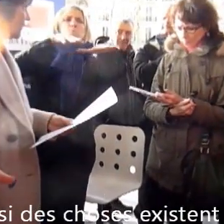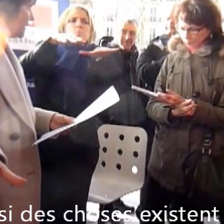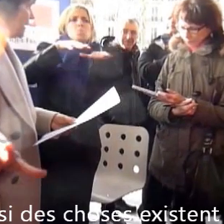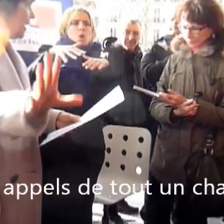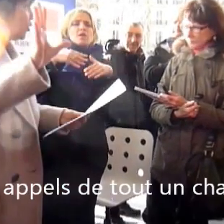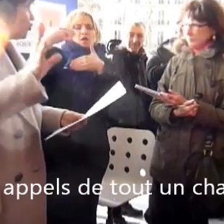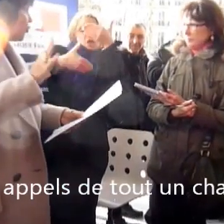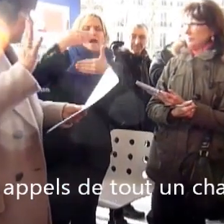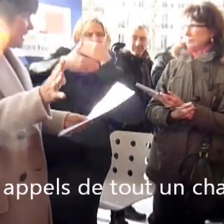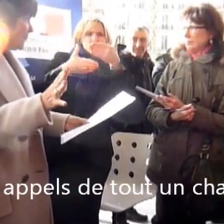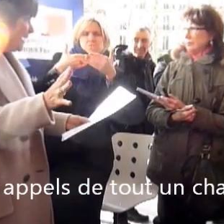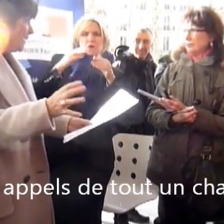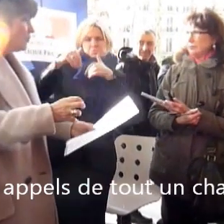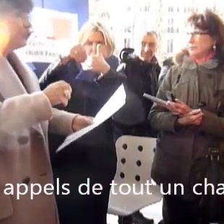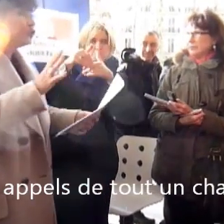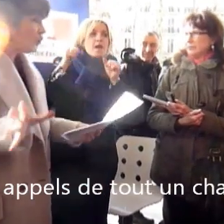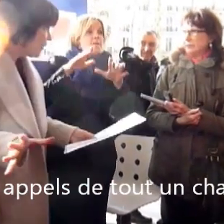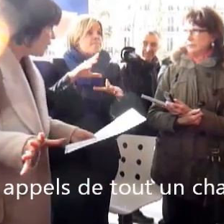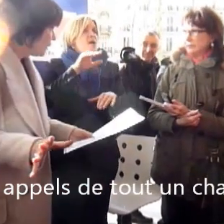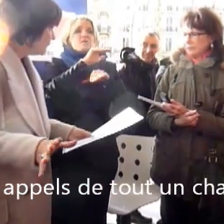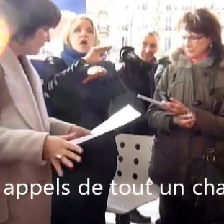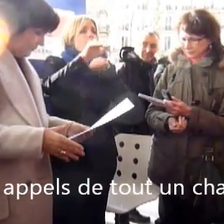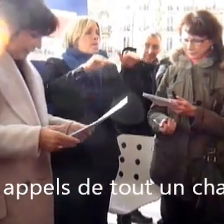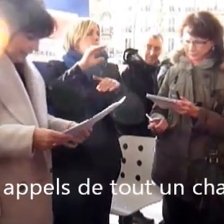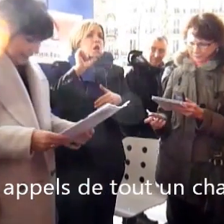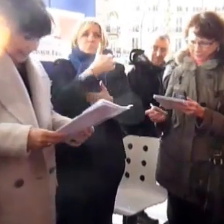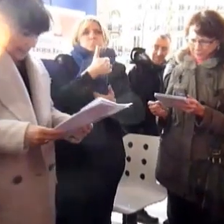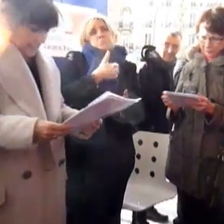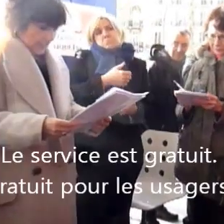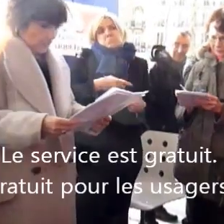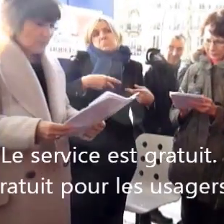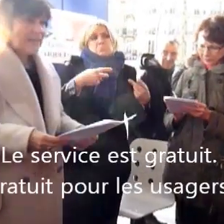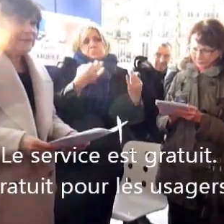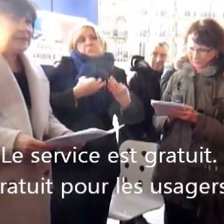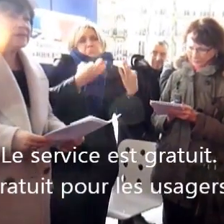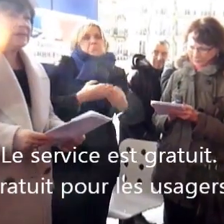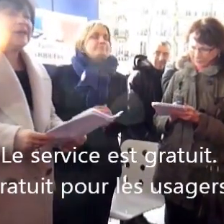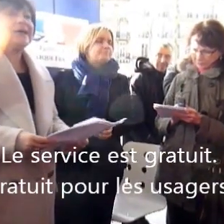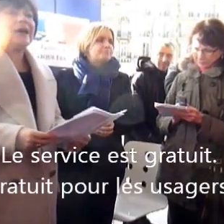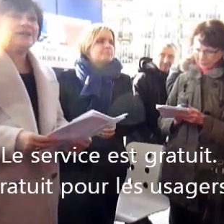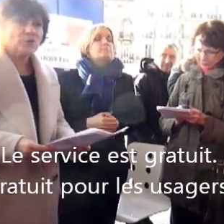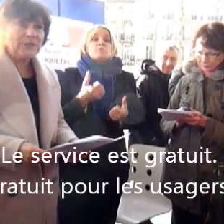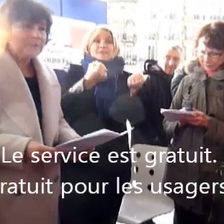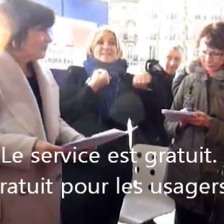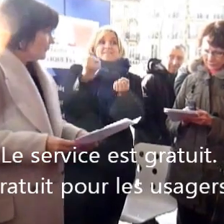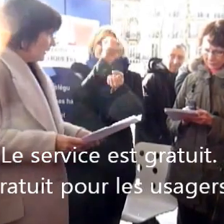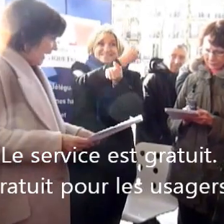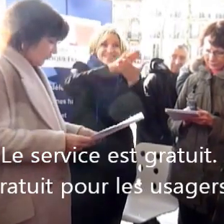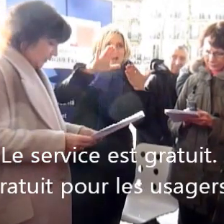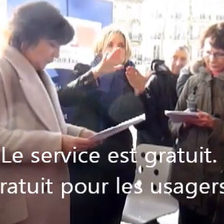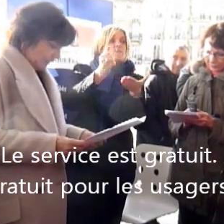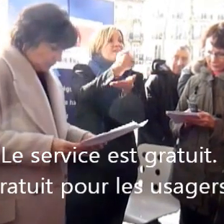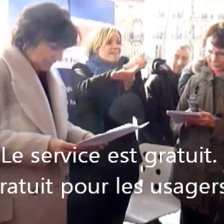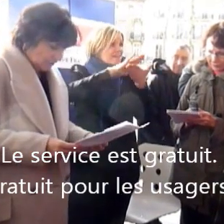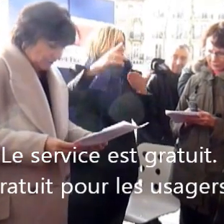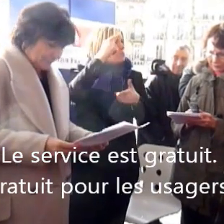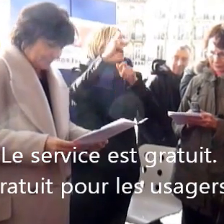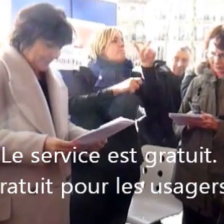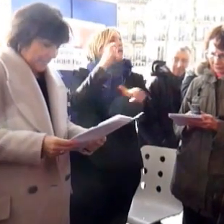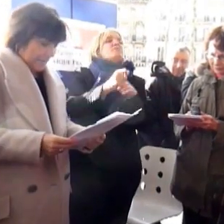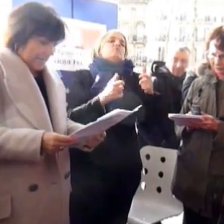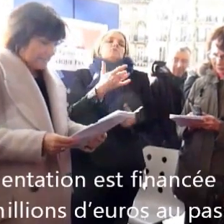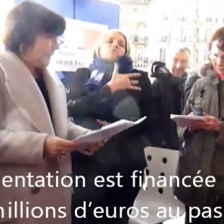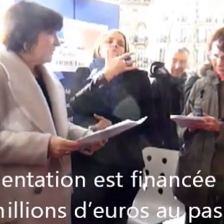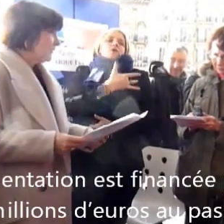continue les avancées. Ce sont des appels de tout un chacun. Le service est gratuit, gratuit pour les